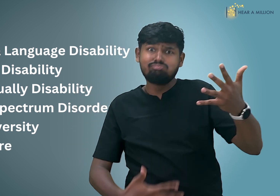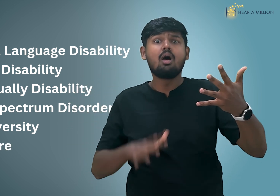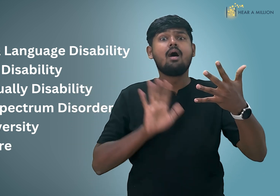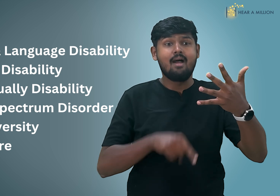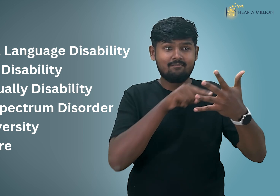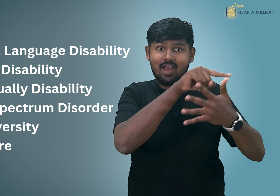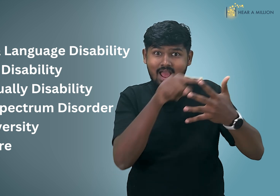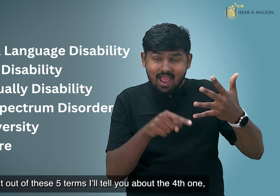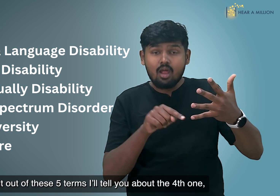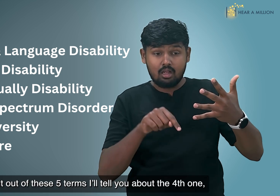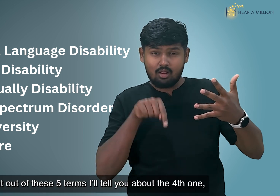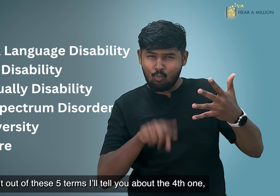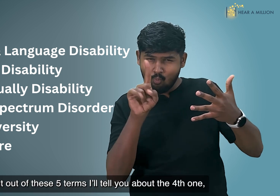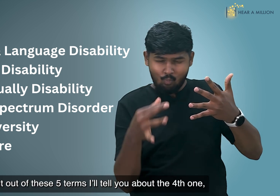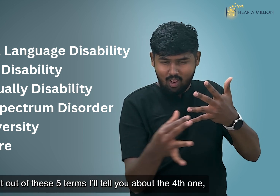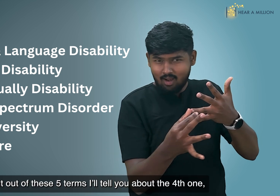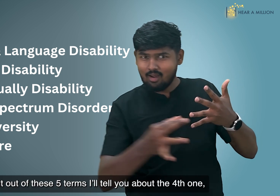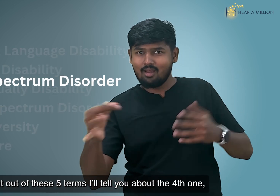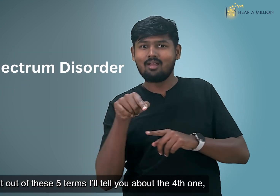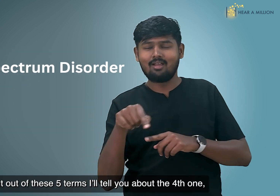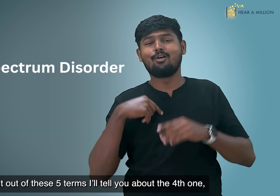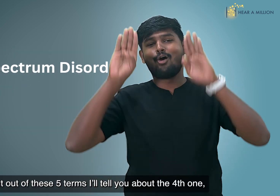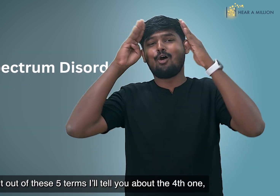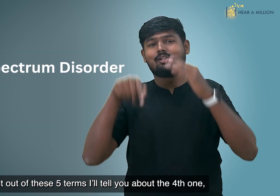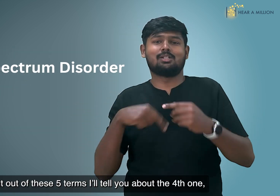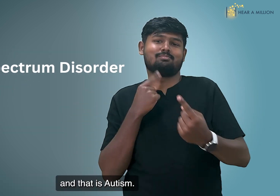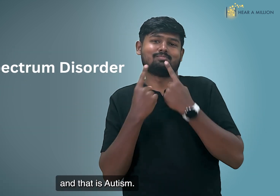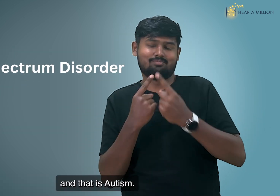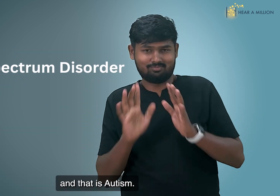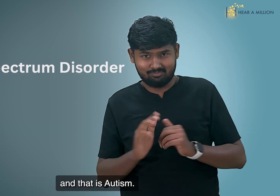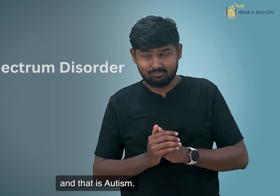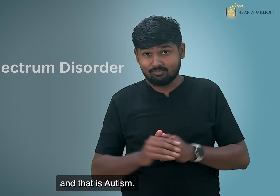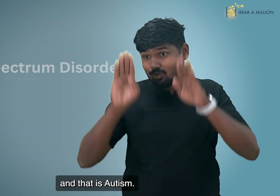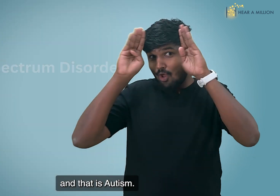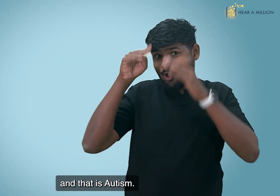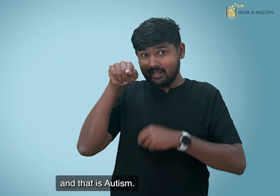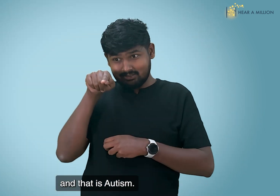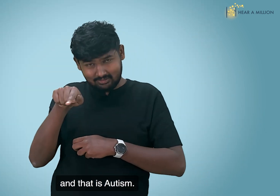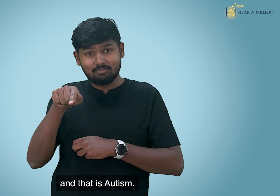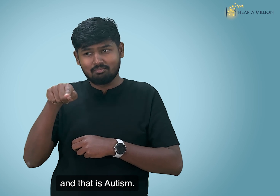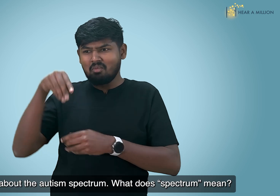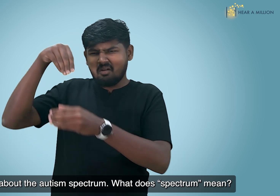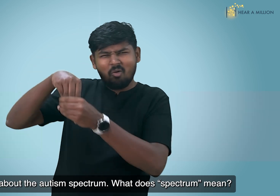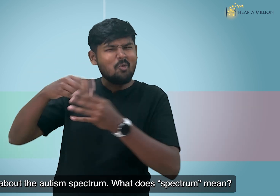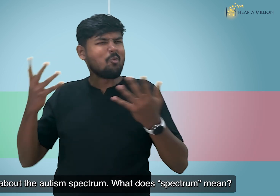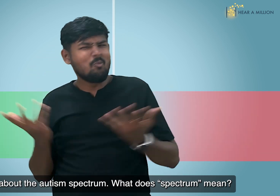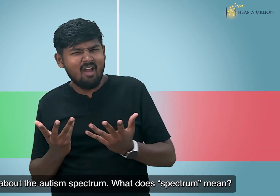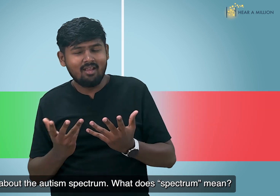कई अन्य चीजों का वर्णन करना। लेकिन इन 5 में से मैं आपको चौथे के बारे में बताऊंगा और वह है ऑटिज्म। आइए